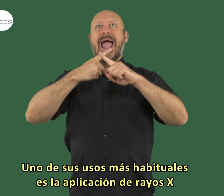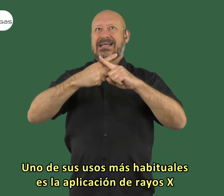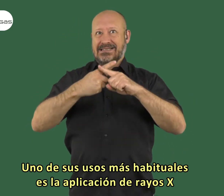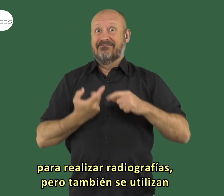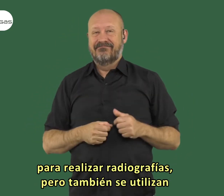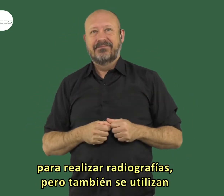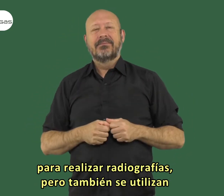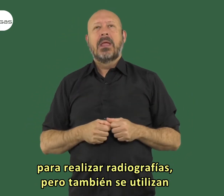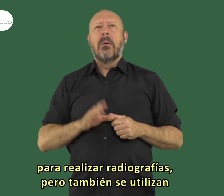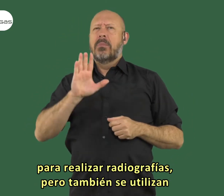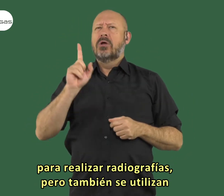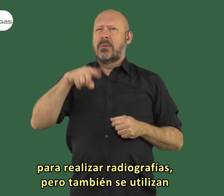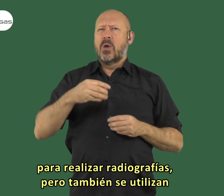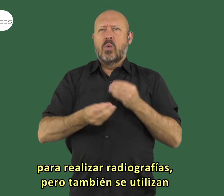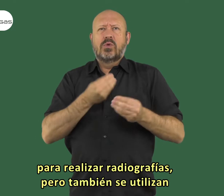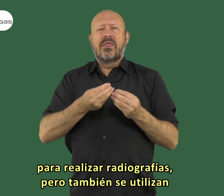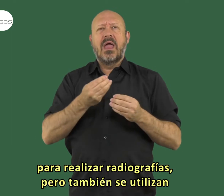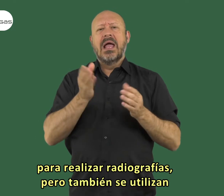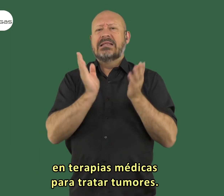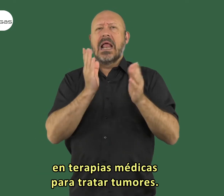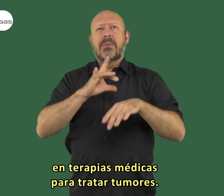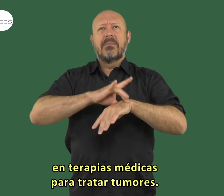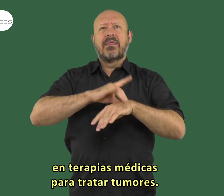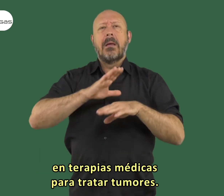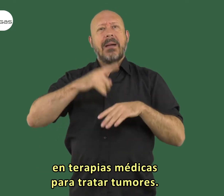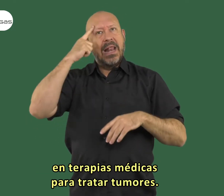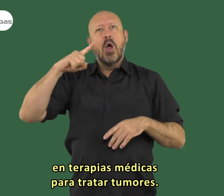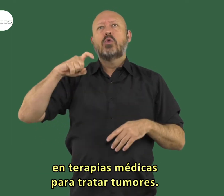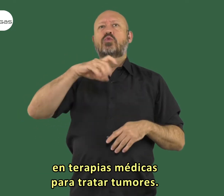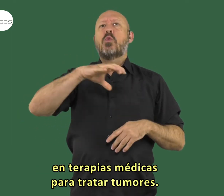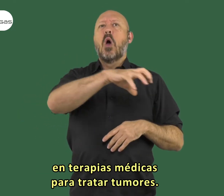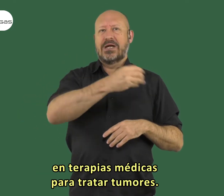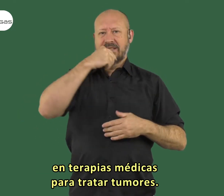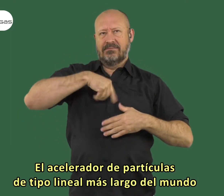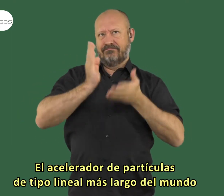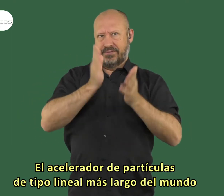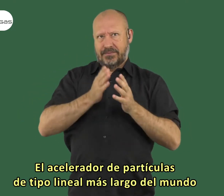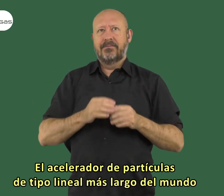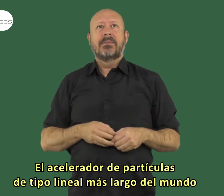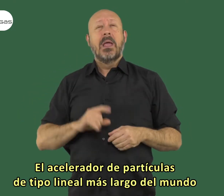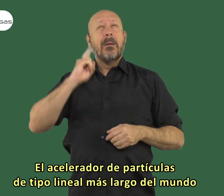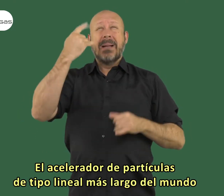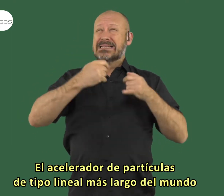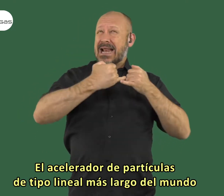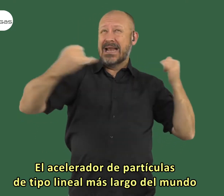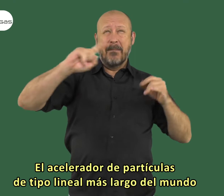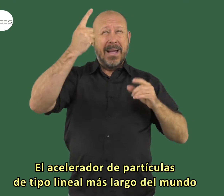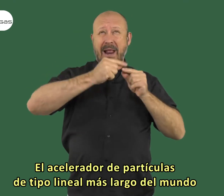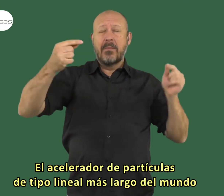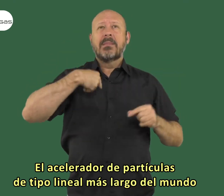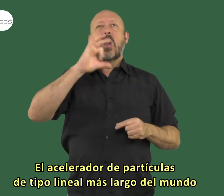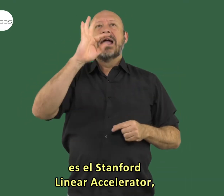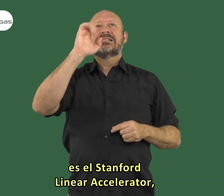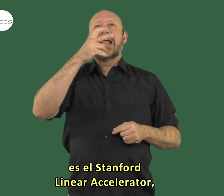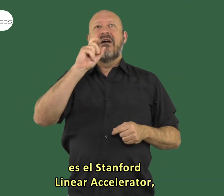rayos X para realizar radiografías, pero también se utilizan en terapias médicas para tratar tumores. El acelerador de partículas de tipo lineal más largo